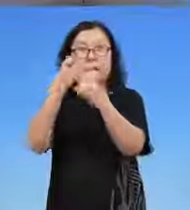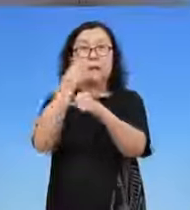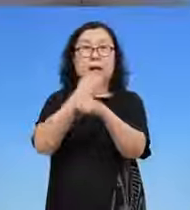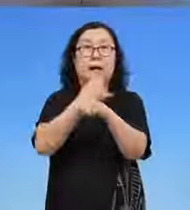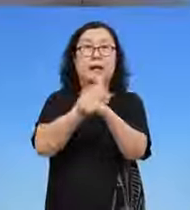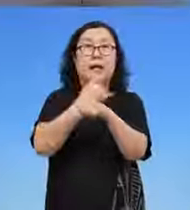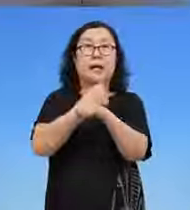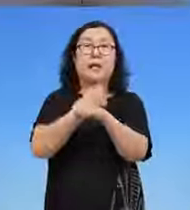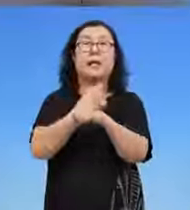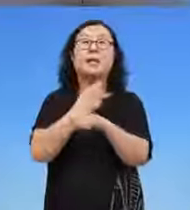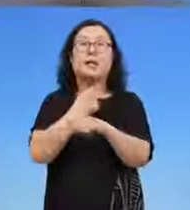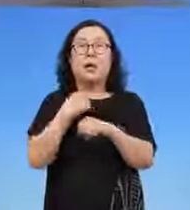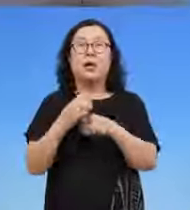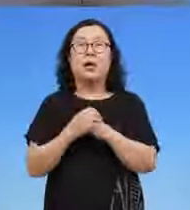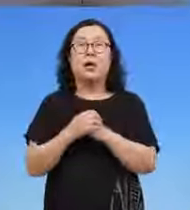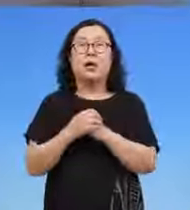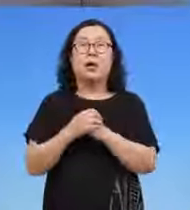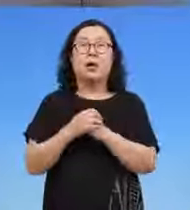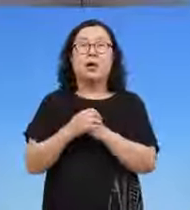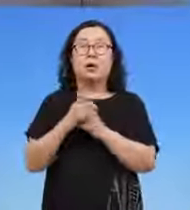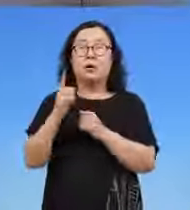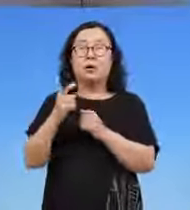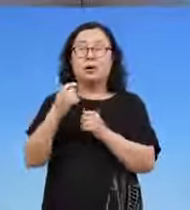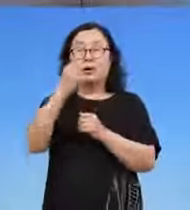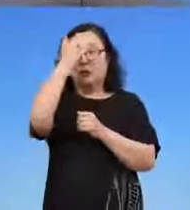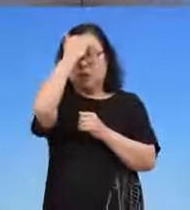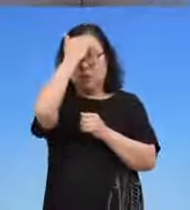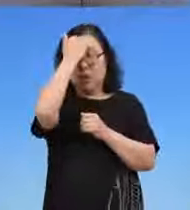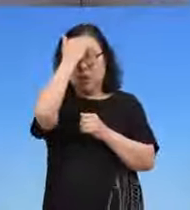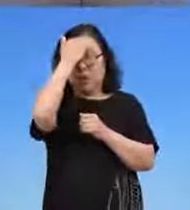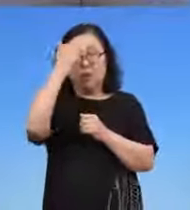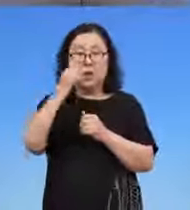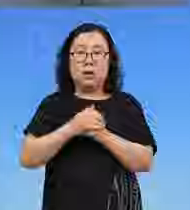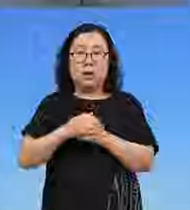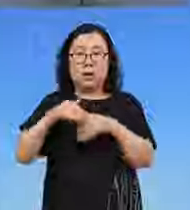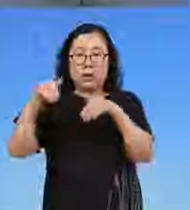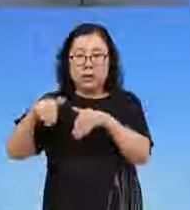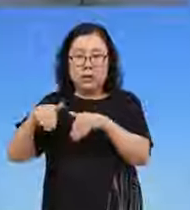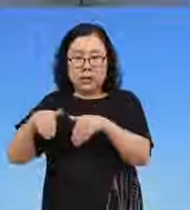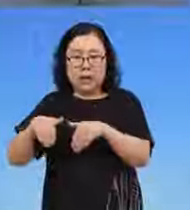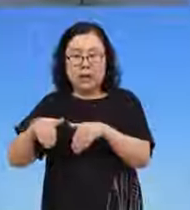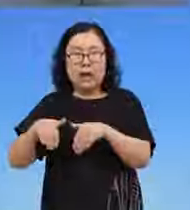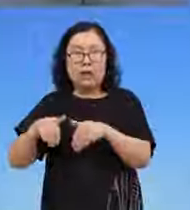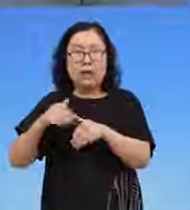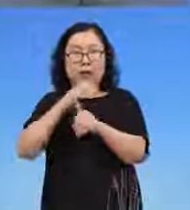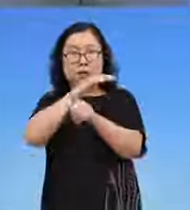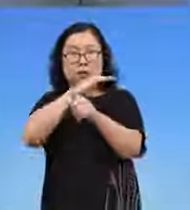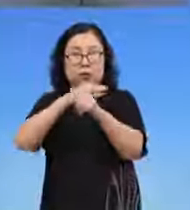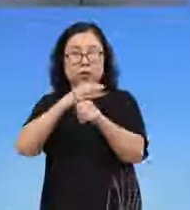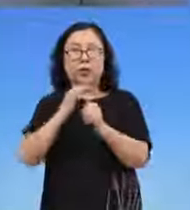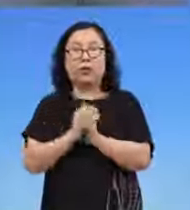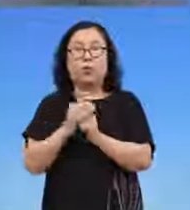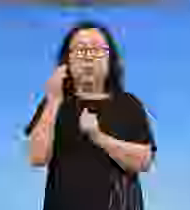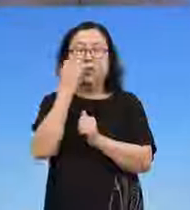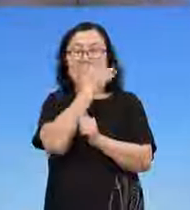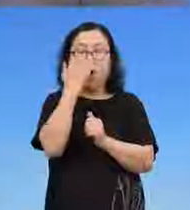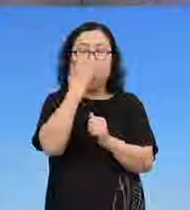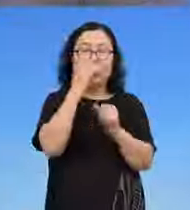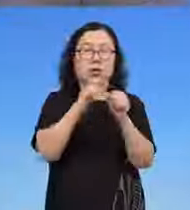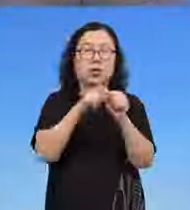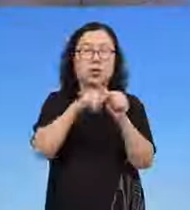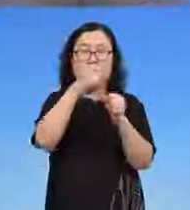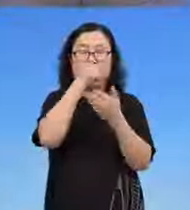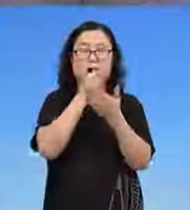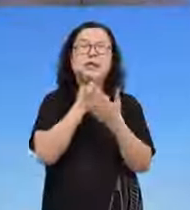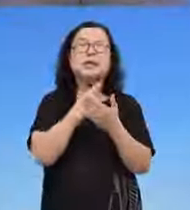이 다윗이 욕정이 끌어올라 가지고 그 충성스러운 그 남편 자기 신하를 죽이고 그렇게 그냥 성적으로